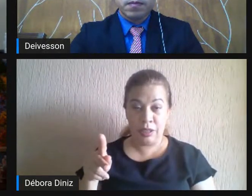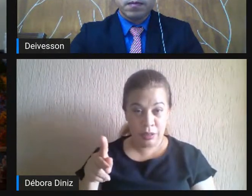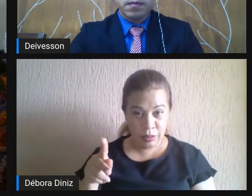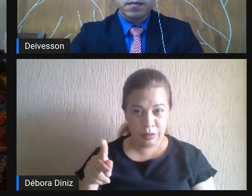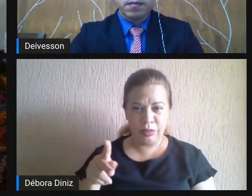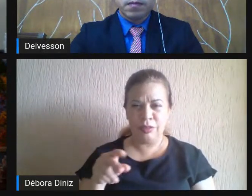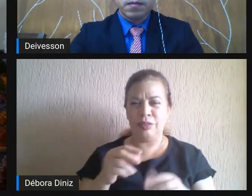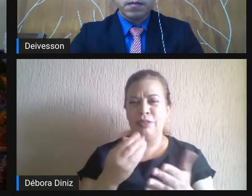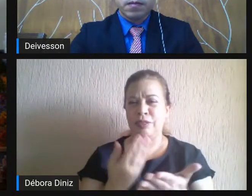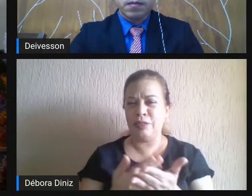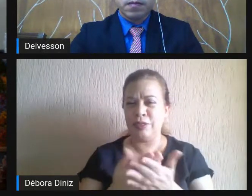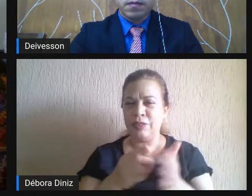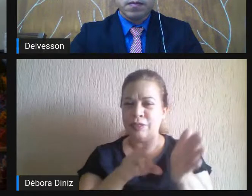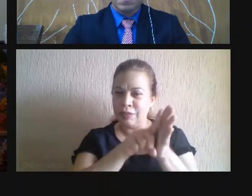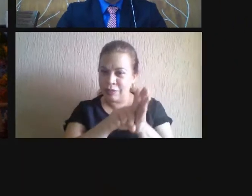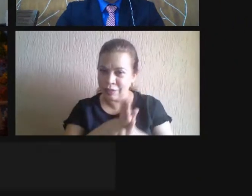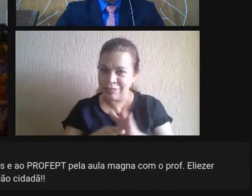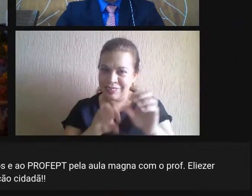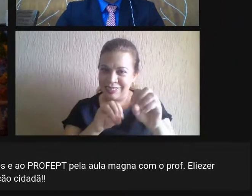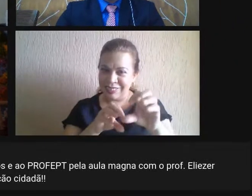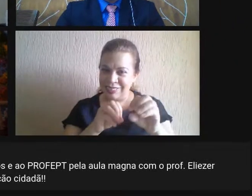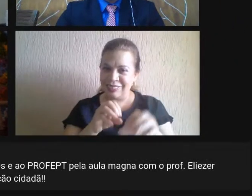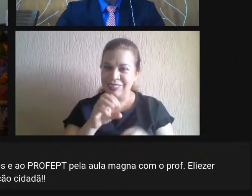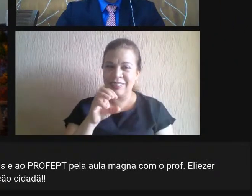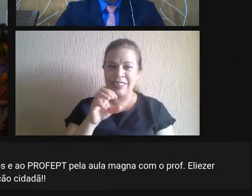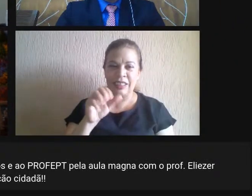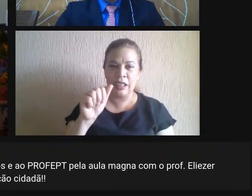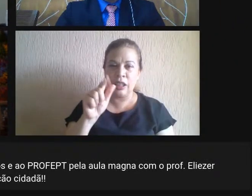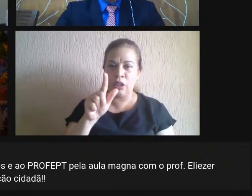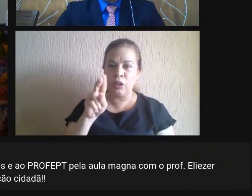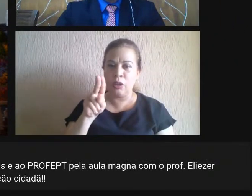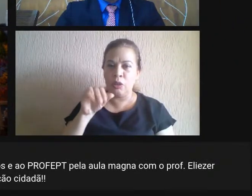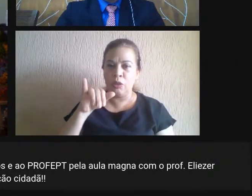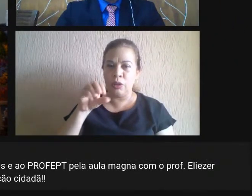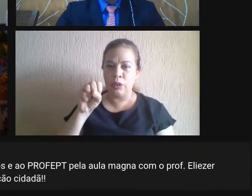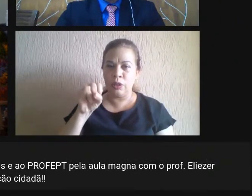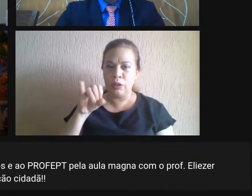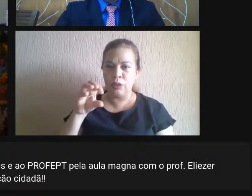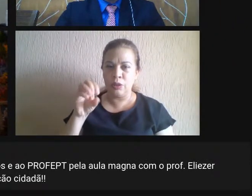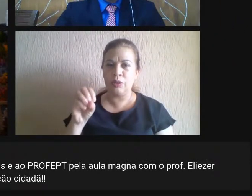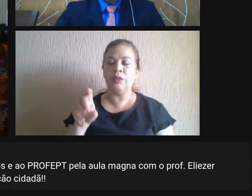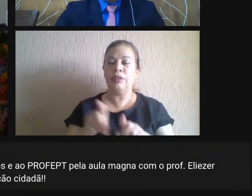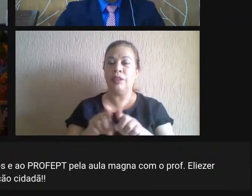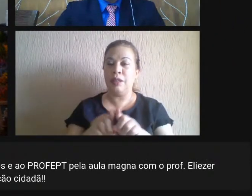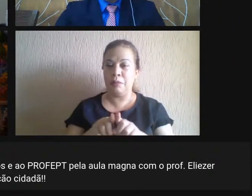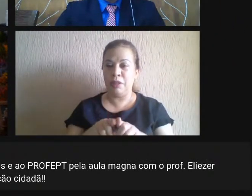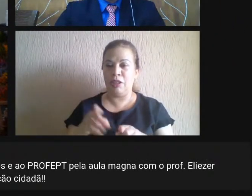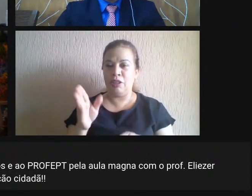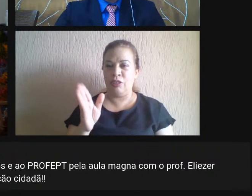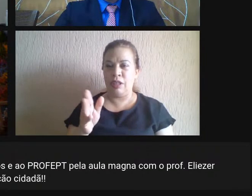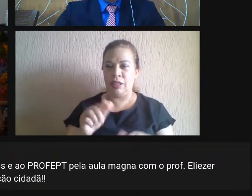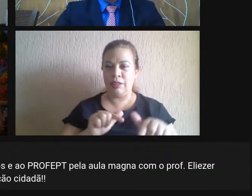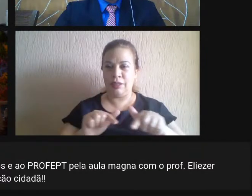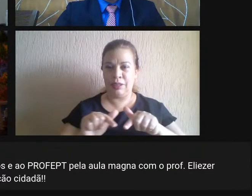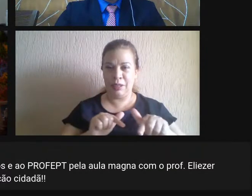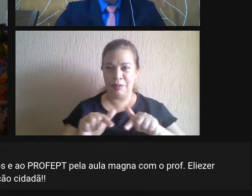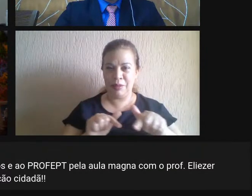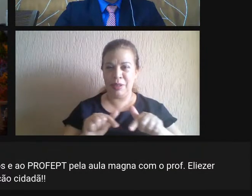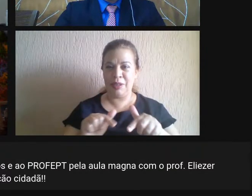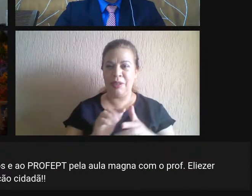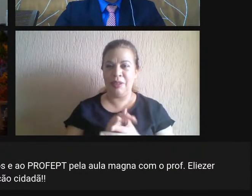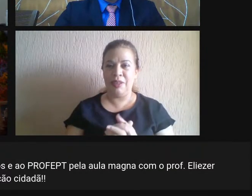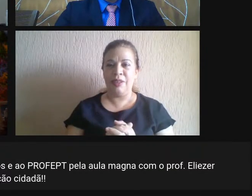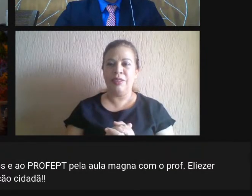e Pesquisas Educacionais Anísio Teixeira, o INEP. Foi titulado a Secretaria de Educação Profissional e